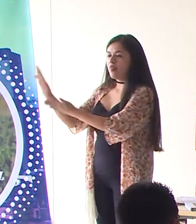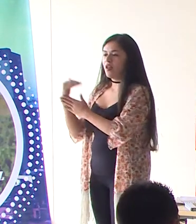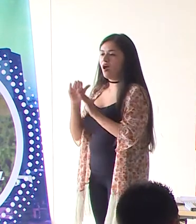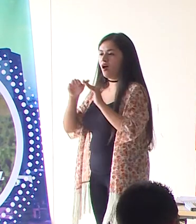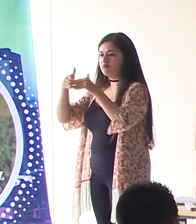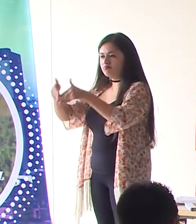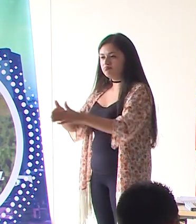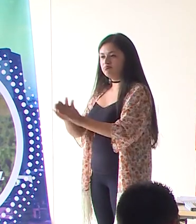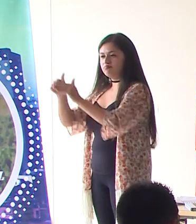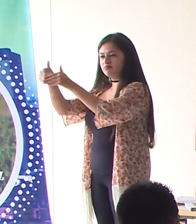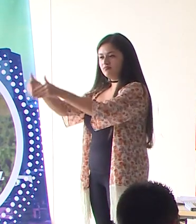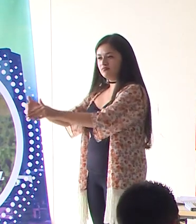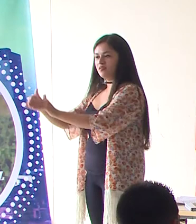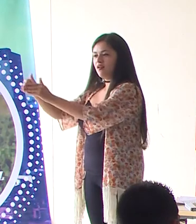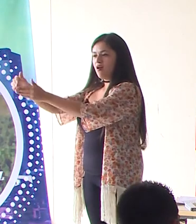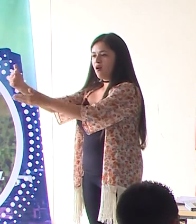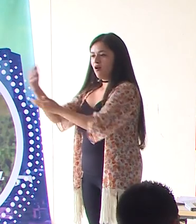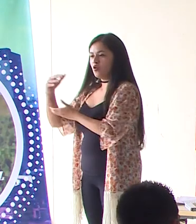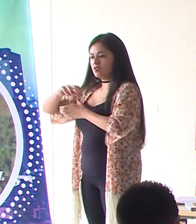alimentos empacados